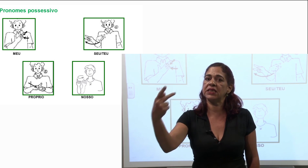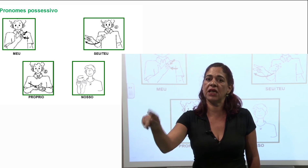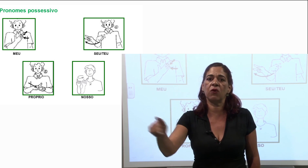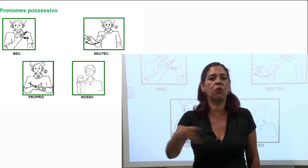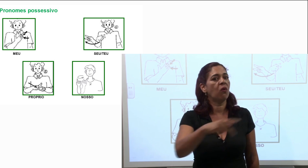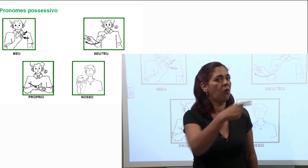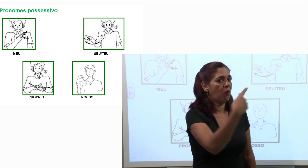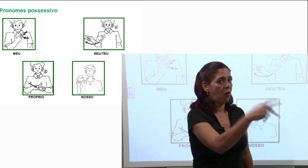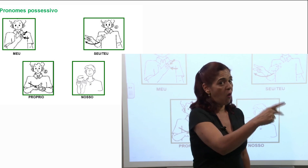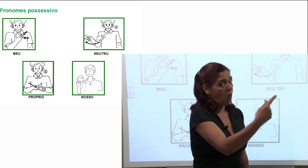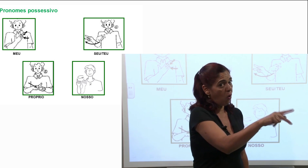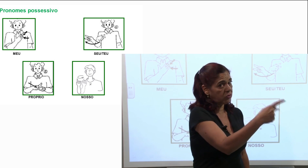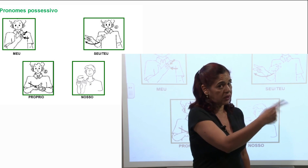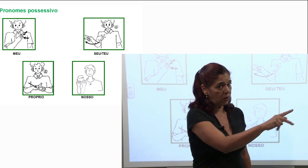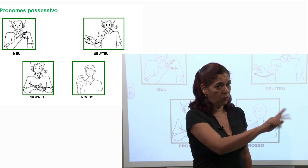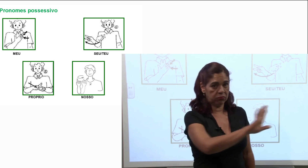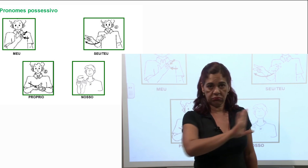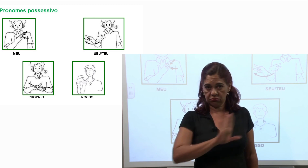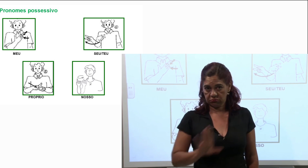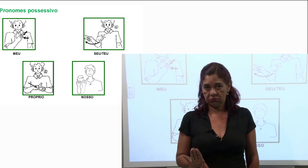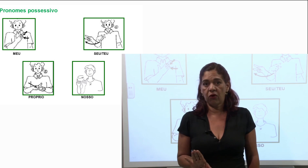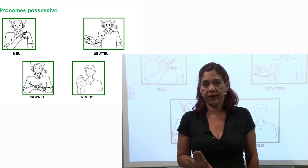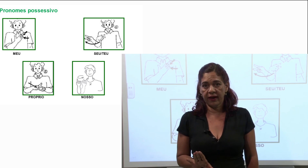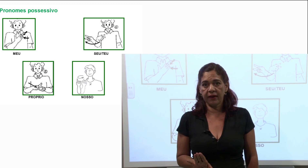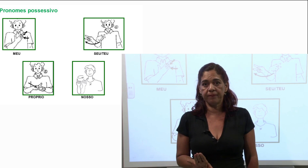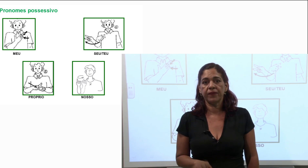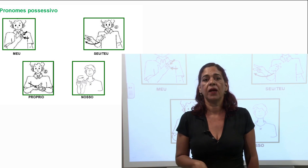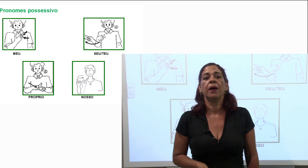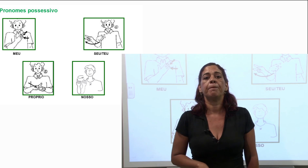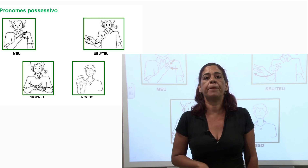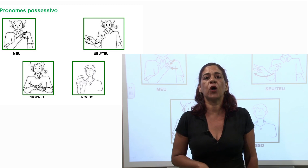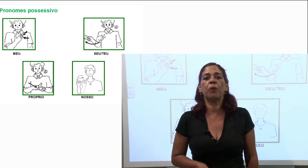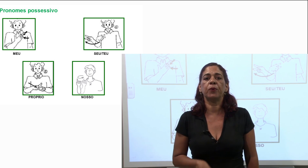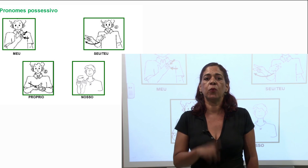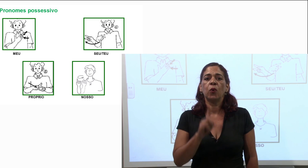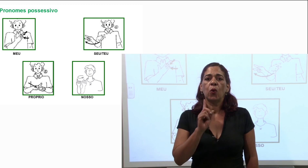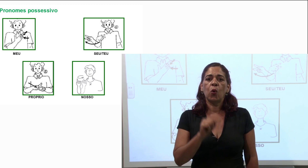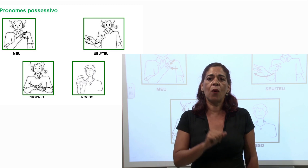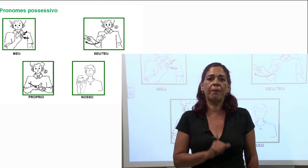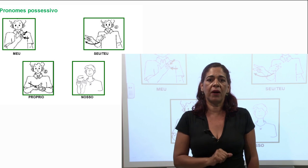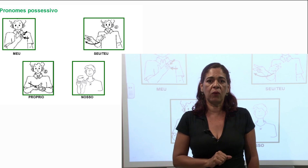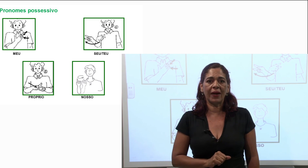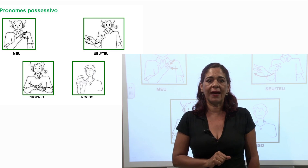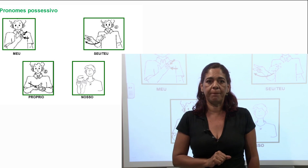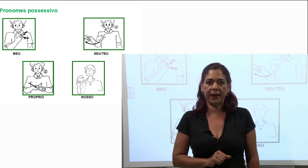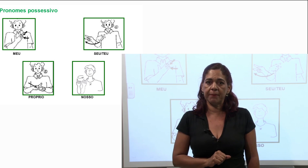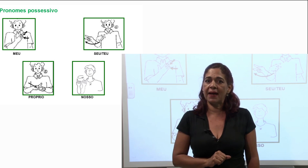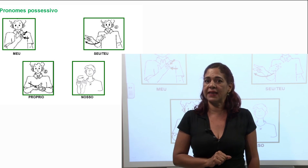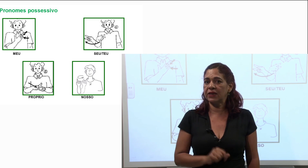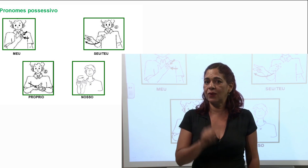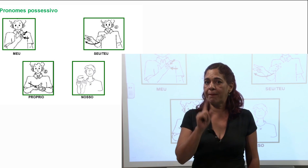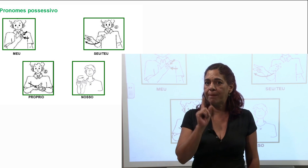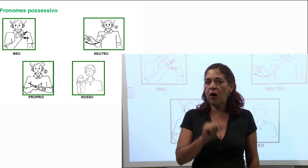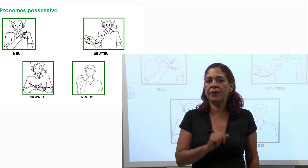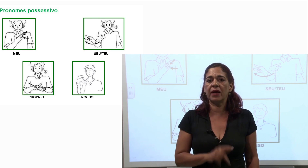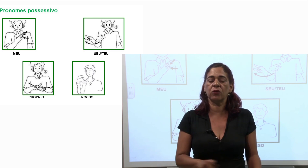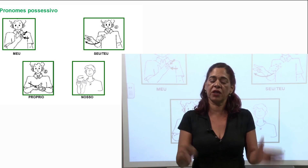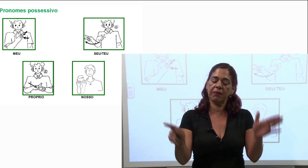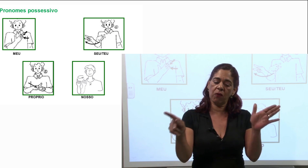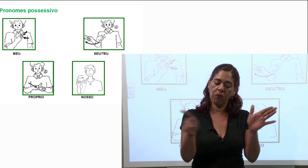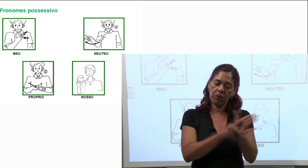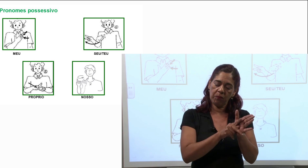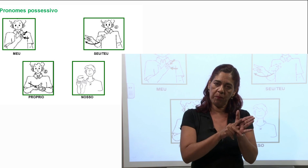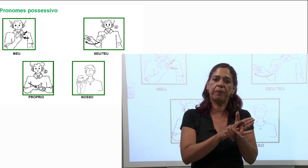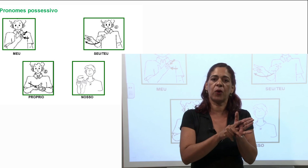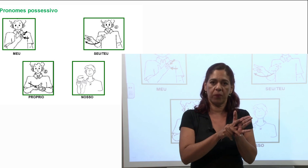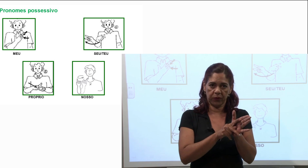referida. Seu ou teu, ok? Próprio, uma mão em pé batendo na palma da